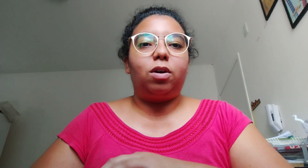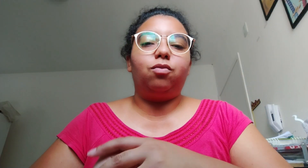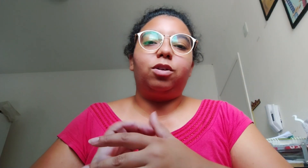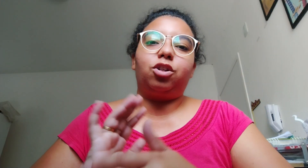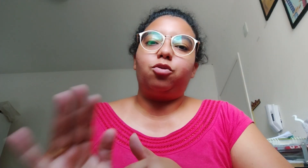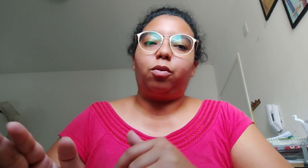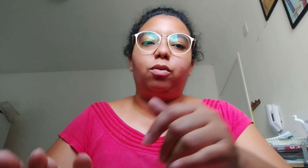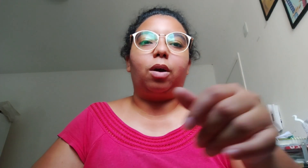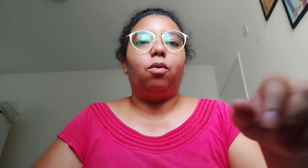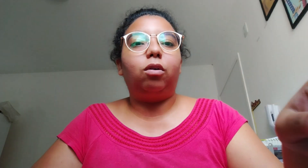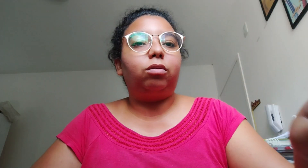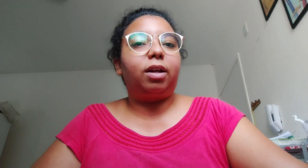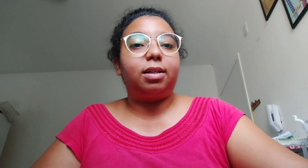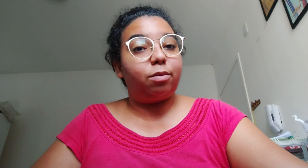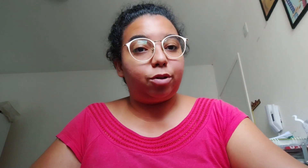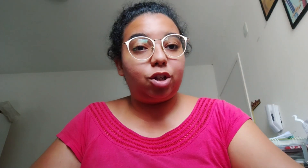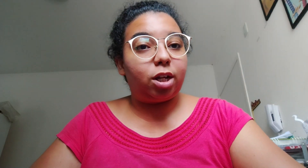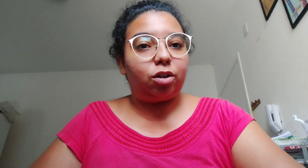gente procura outro e assim por diante.